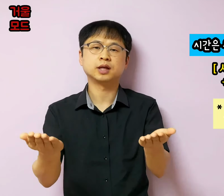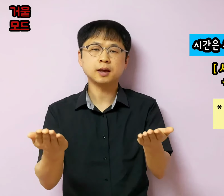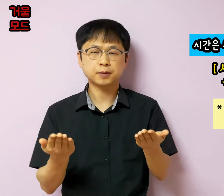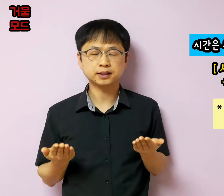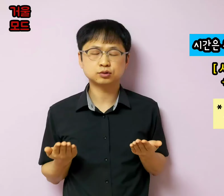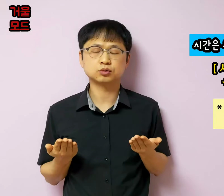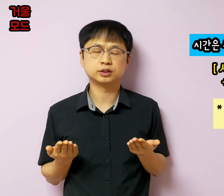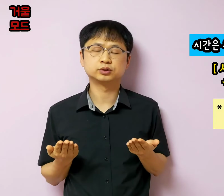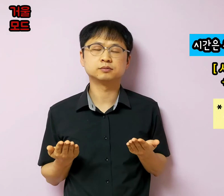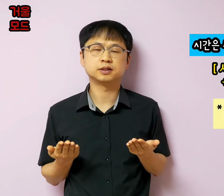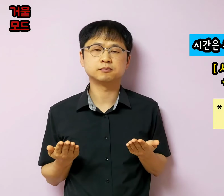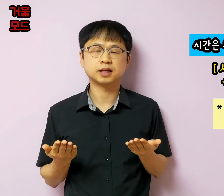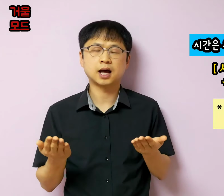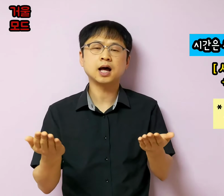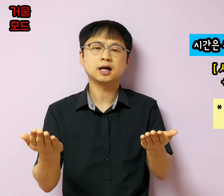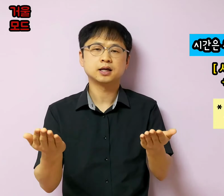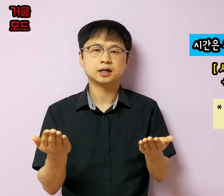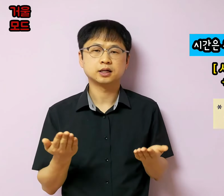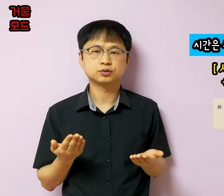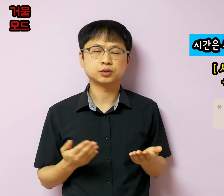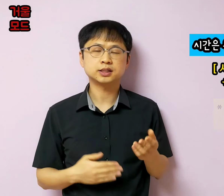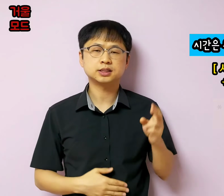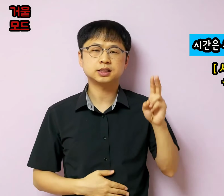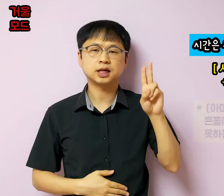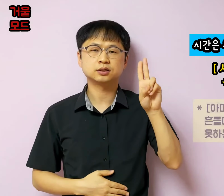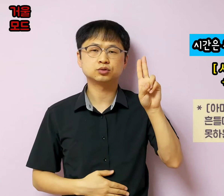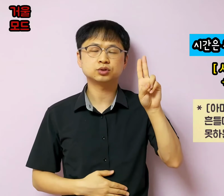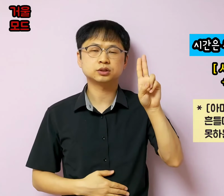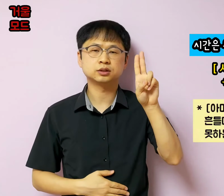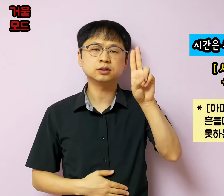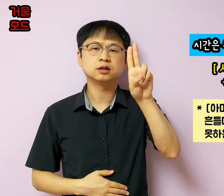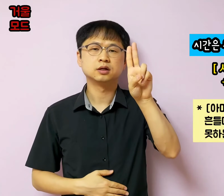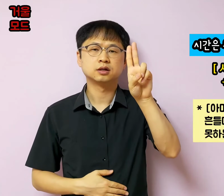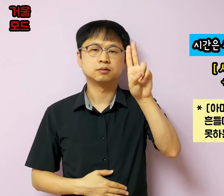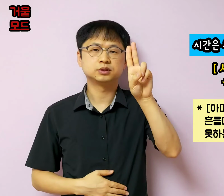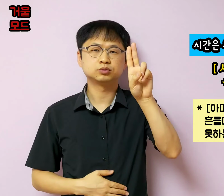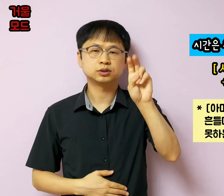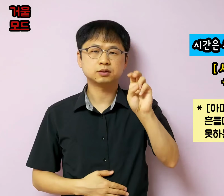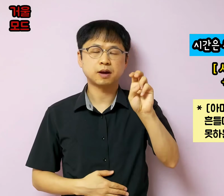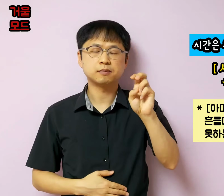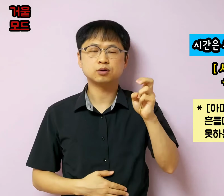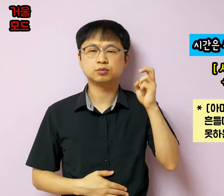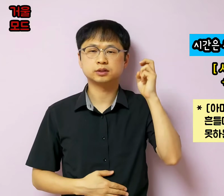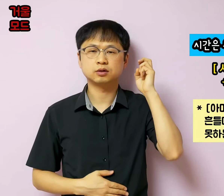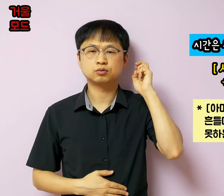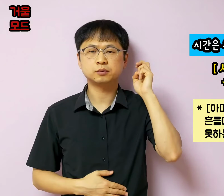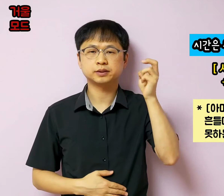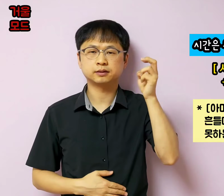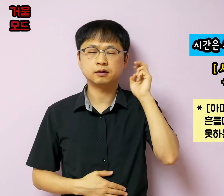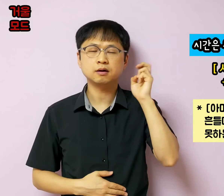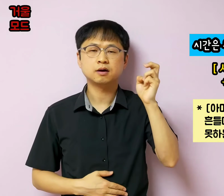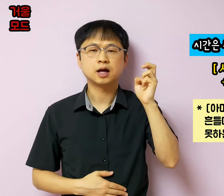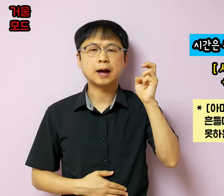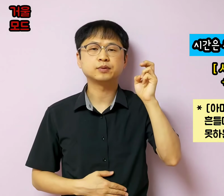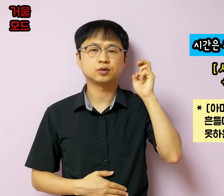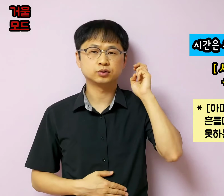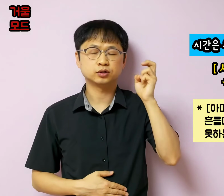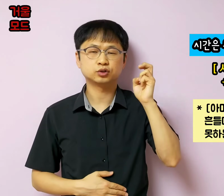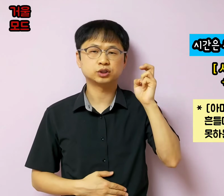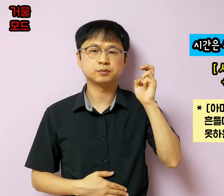때문에 받다 수어를 해주시면 됩니다. 주겠지 하는 추측은 검지 중지를 반만 구분해서 얼굴 옆에서 앞뒤로 흔들어